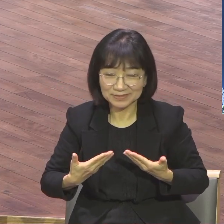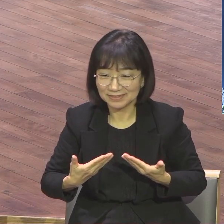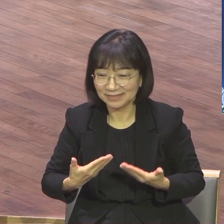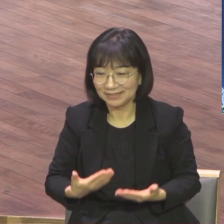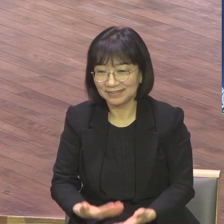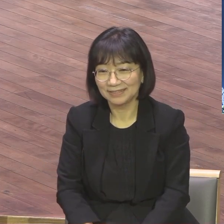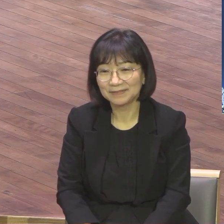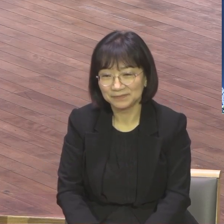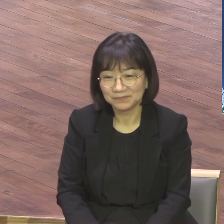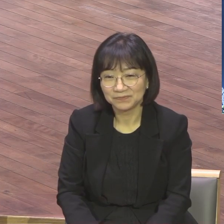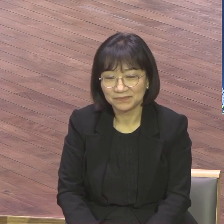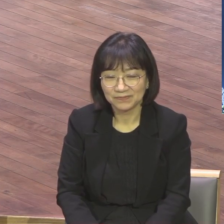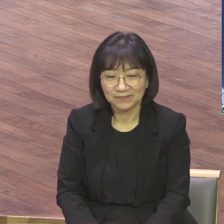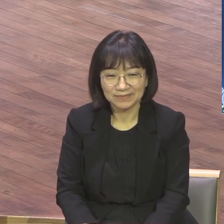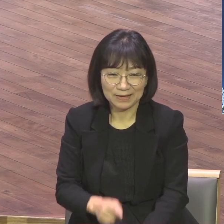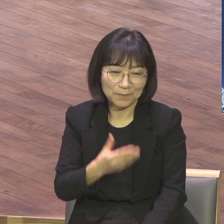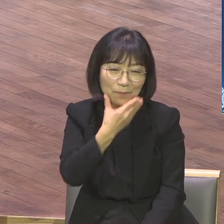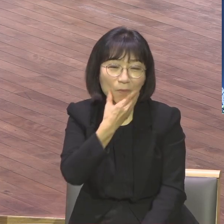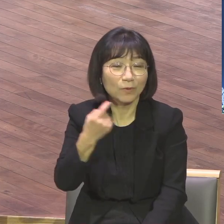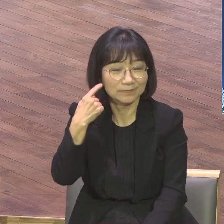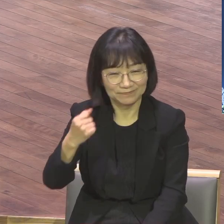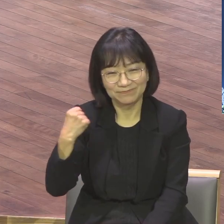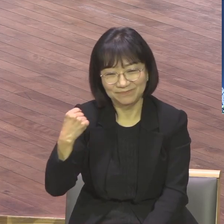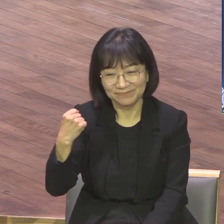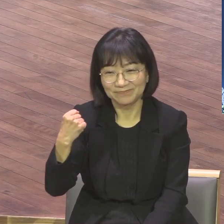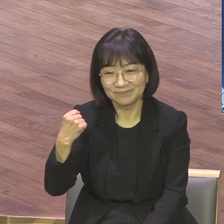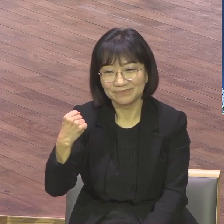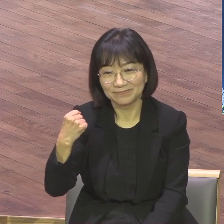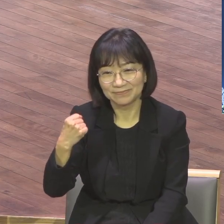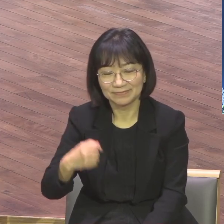그거예요. 네 복음이에요.